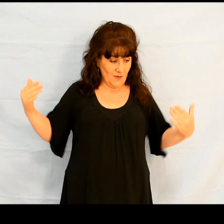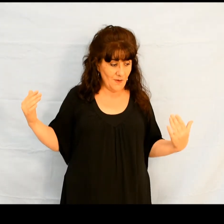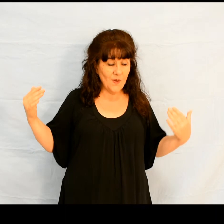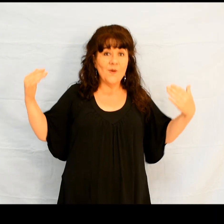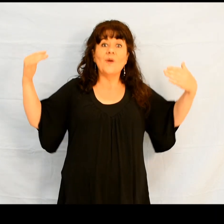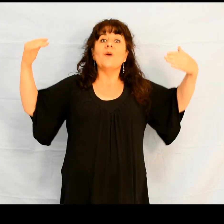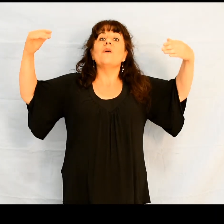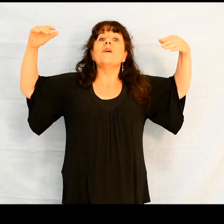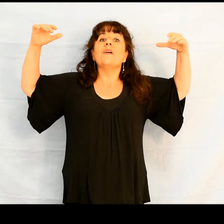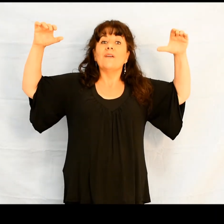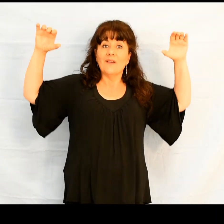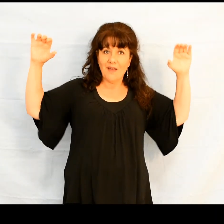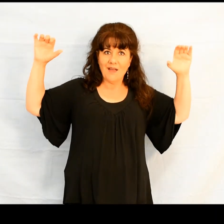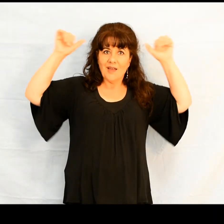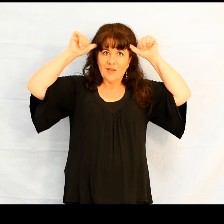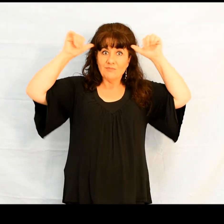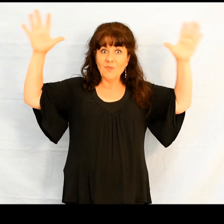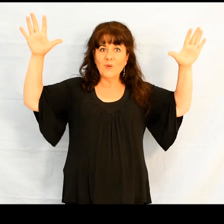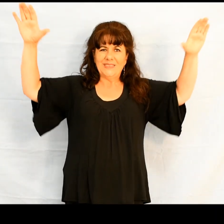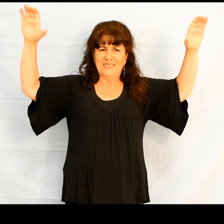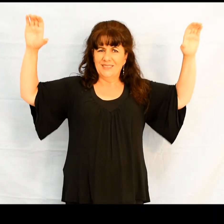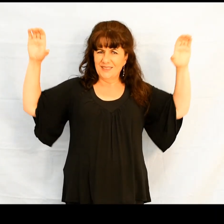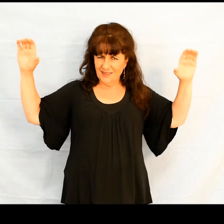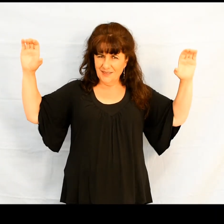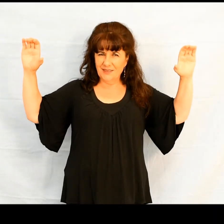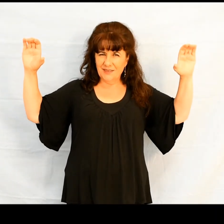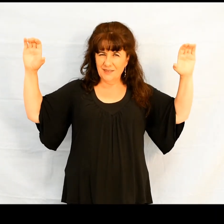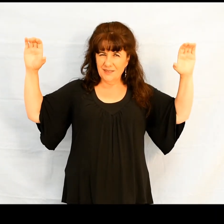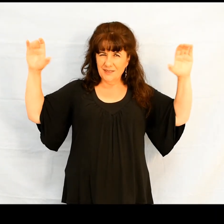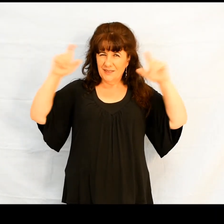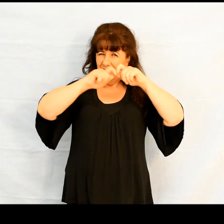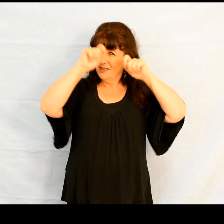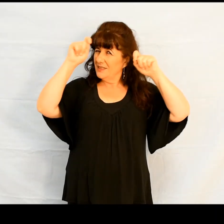Ainsi, les mains de Moïse restaient fermes jusqu'au coucher du soleil.